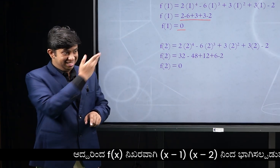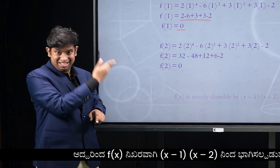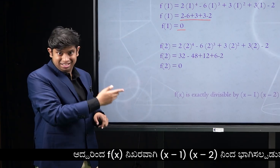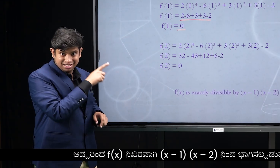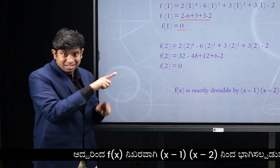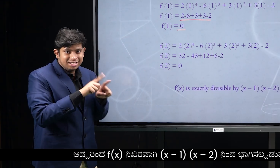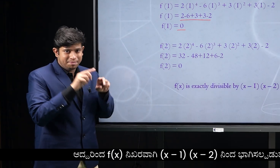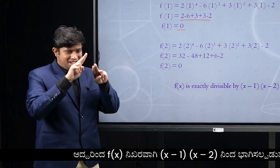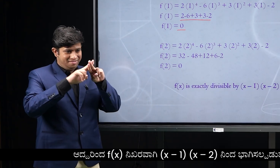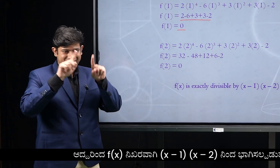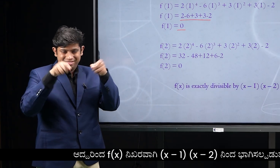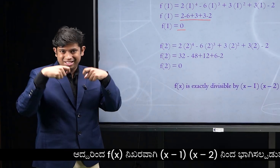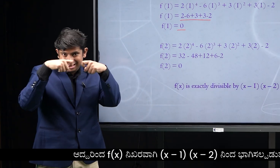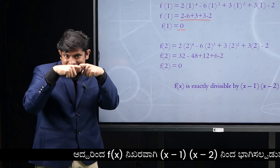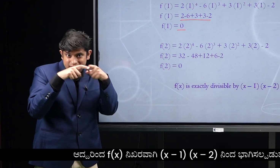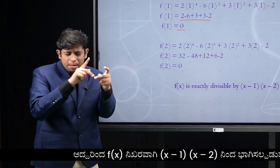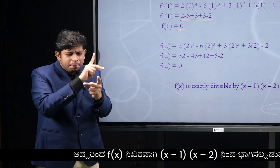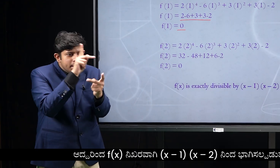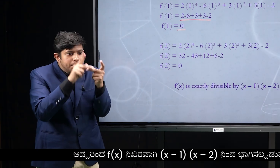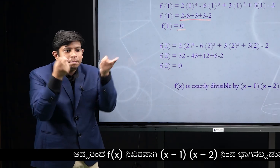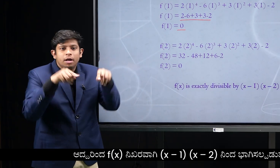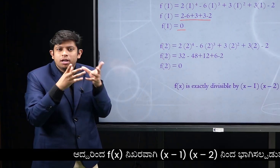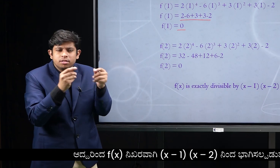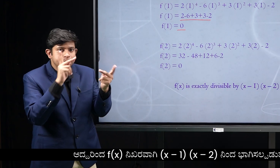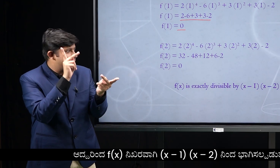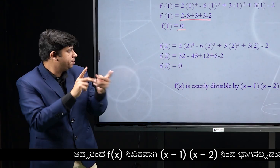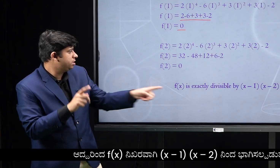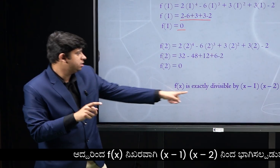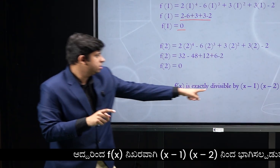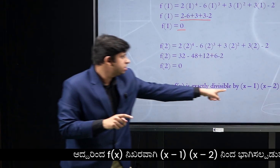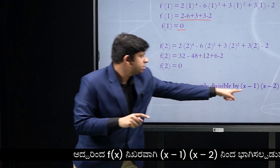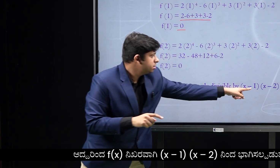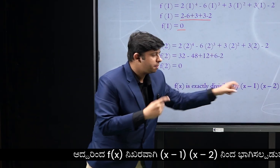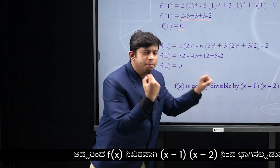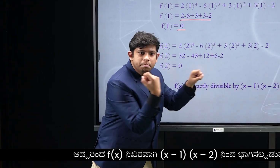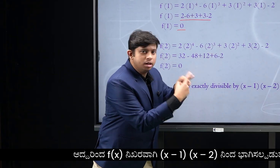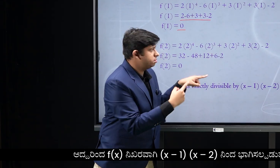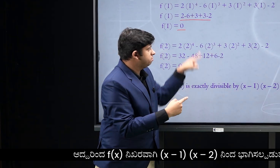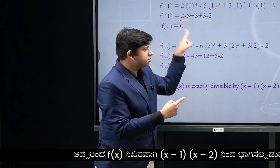ಆದ್ರಿಂದ f of x ನಿಖರವಾಗಿ x minus 1 x minus 2 ನಿಂದ ಭಾಗಿಸಲ್ಪಡುತ್ತೆ.